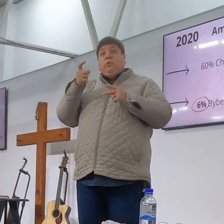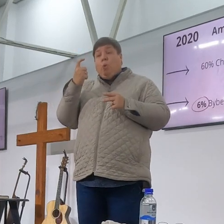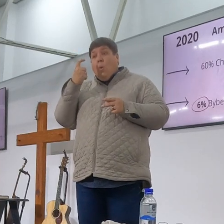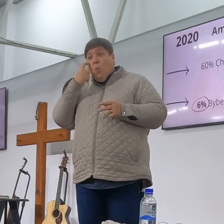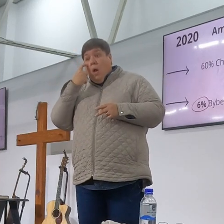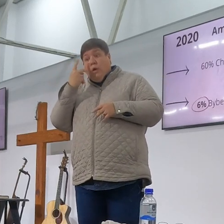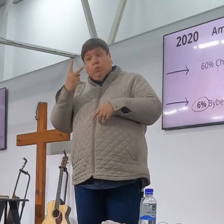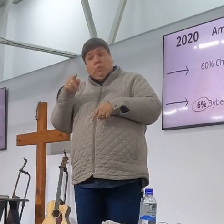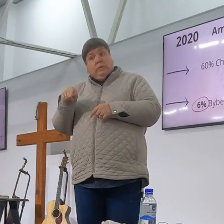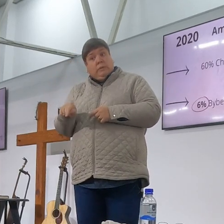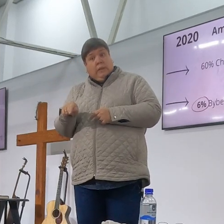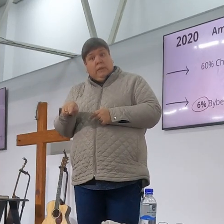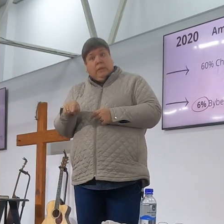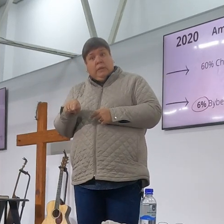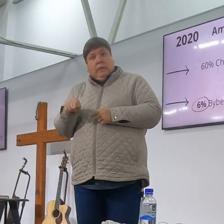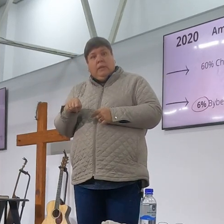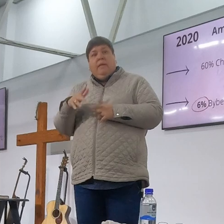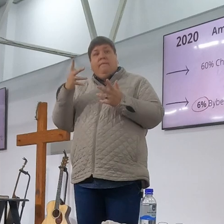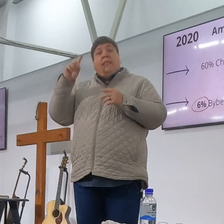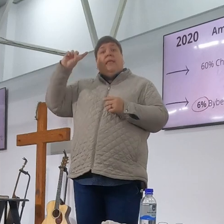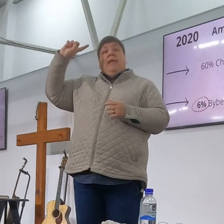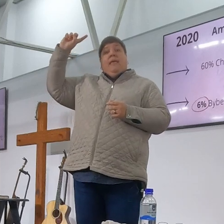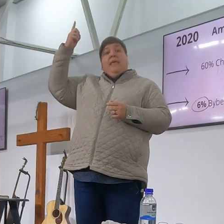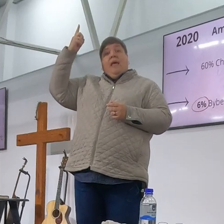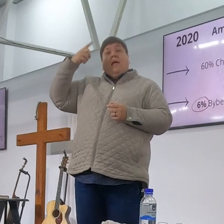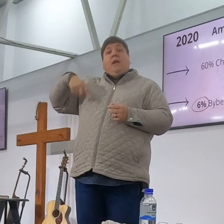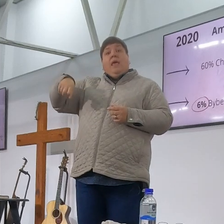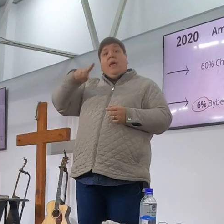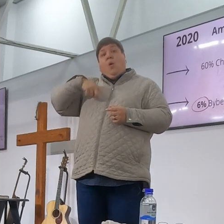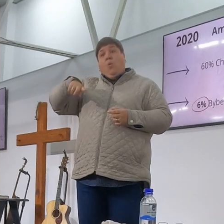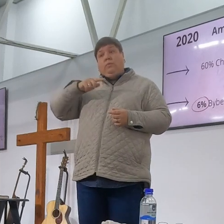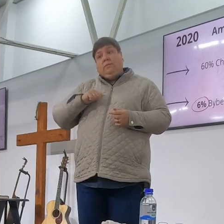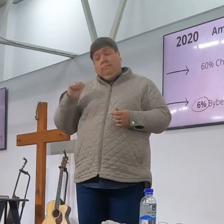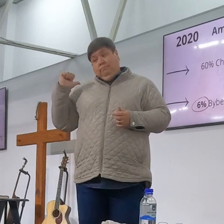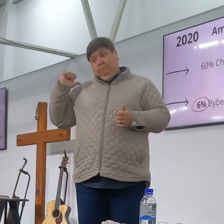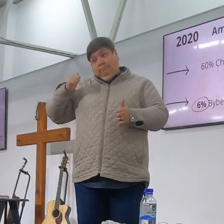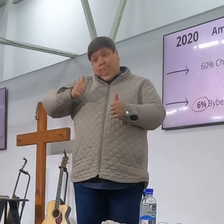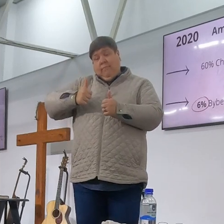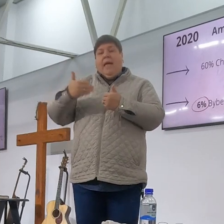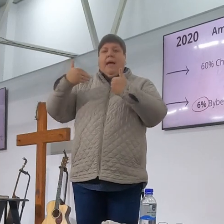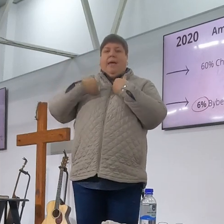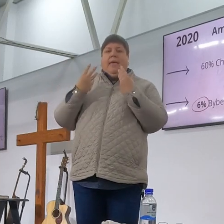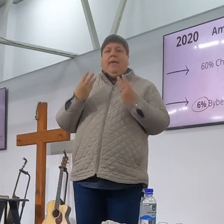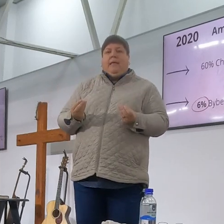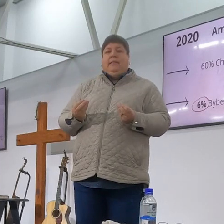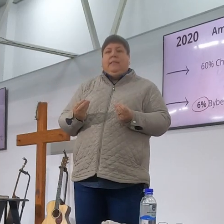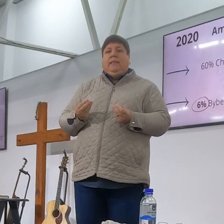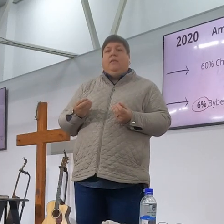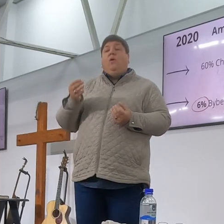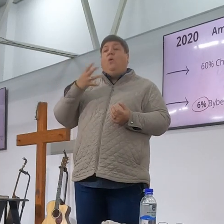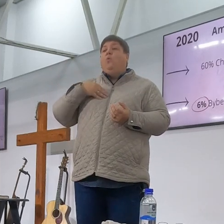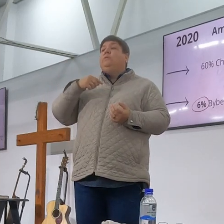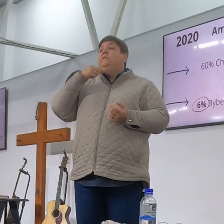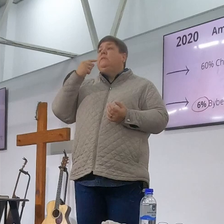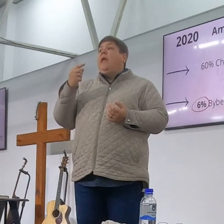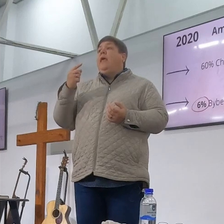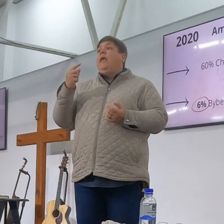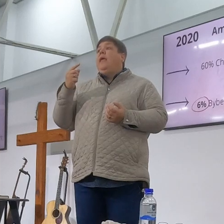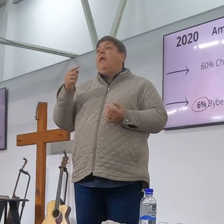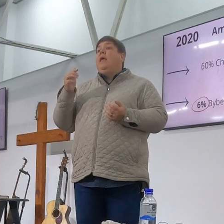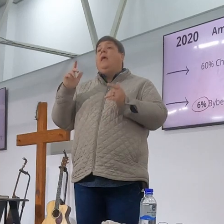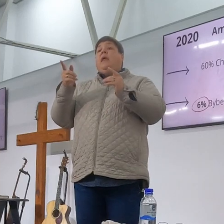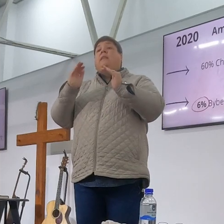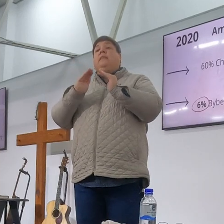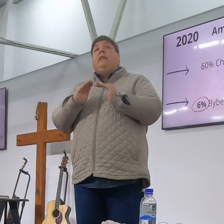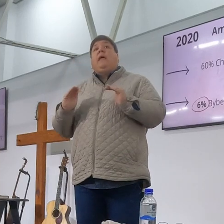tyd soos hierdie wat die Here hierdie geslag aan ons gegee het. En ek sê ook spesifiek nie hierdie kinders aan